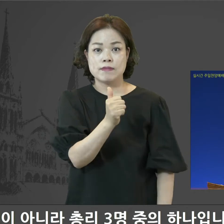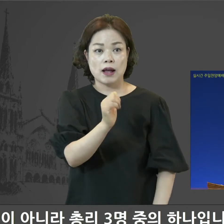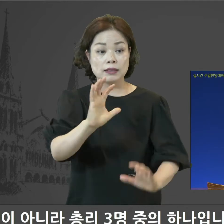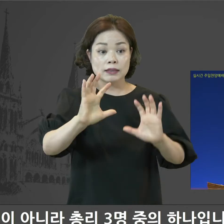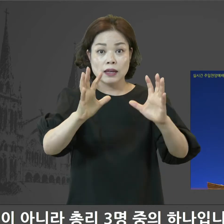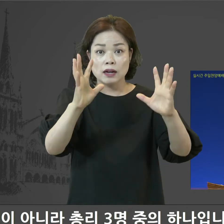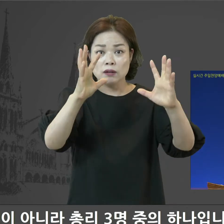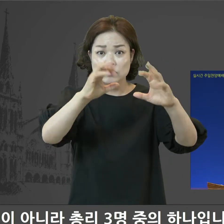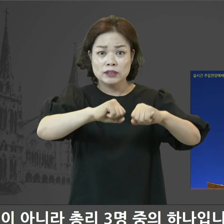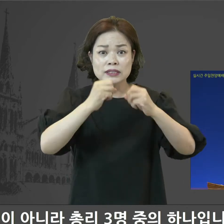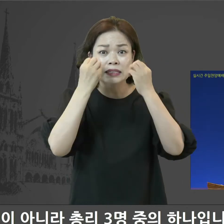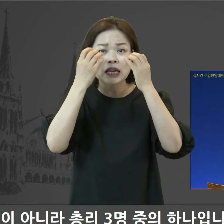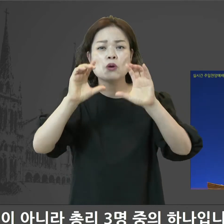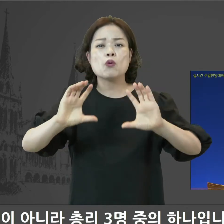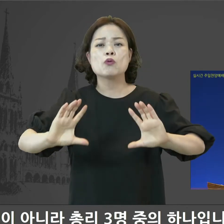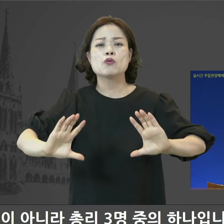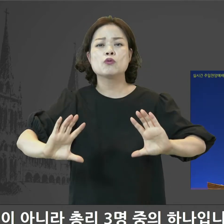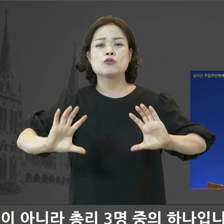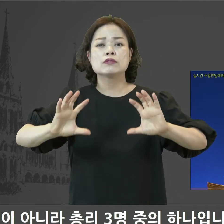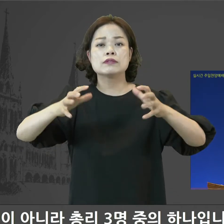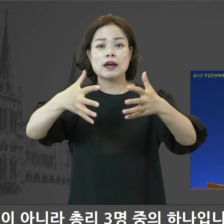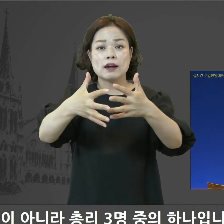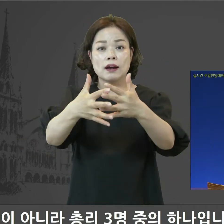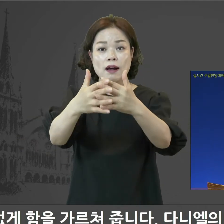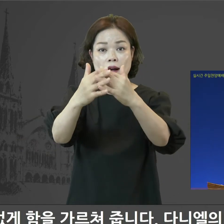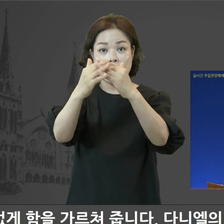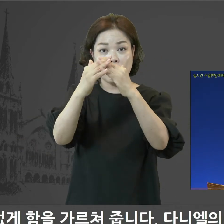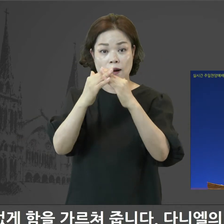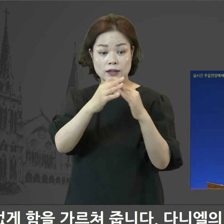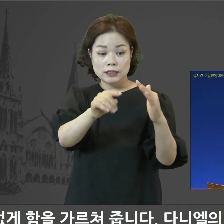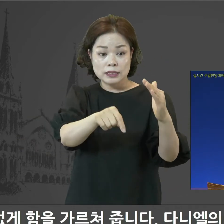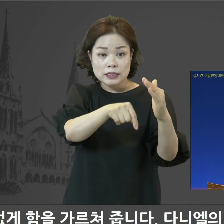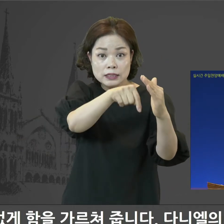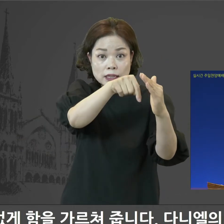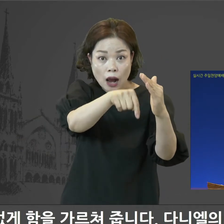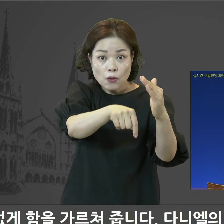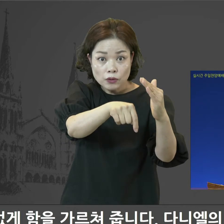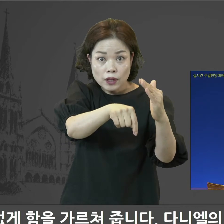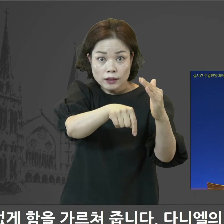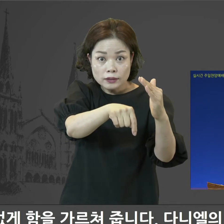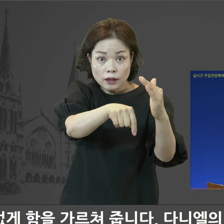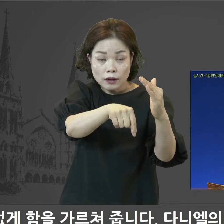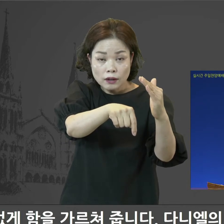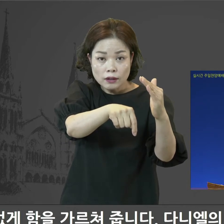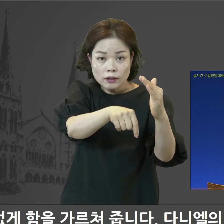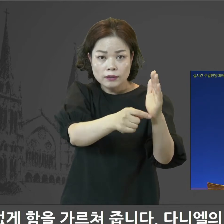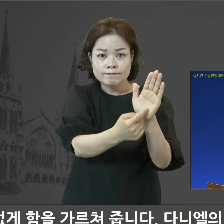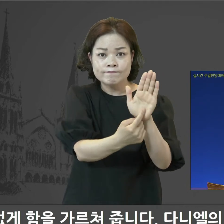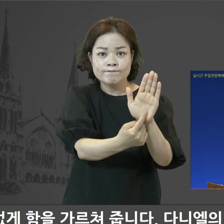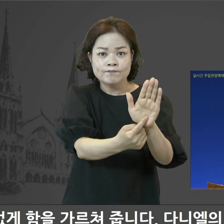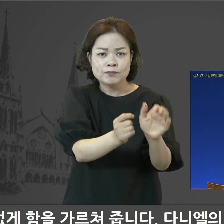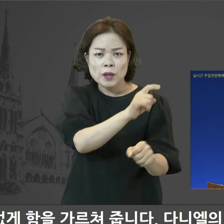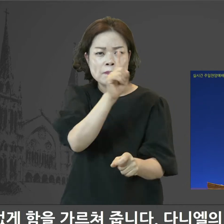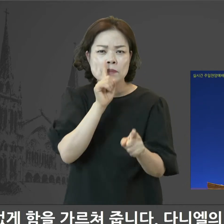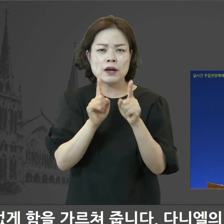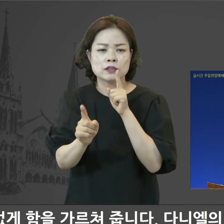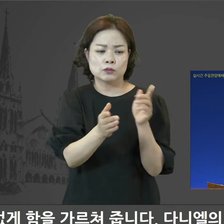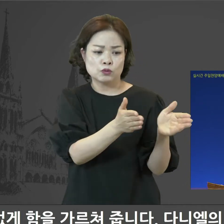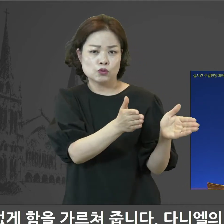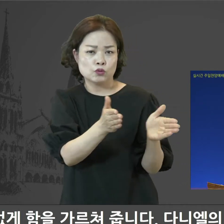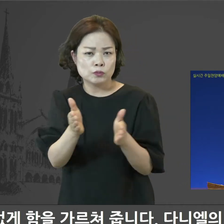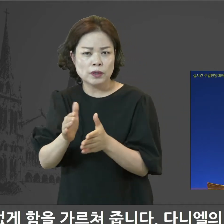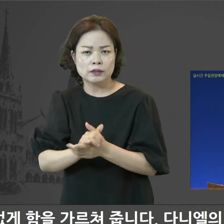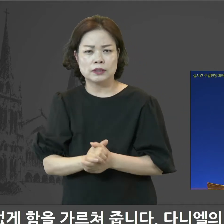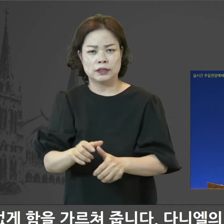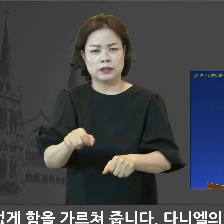무너지고 새로운 나라가 건설되고 그 가운데에서 또다시 등용이 되는, 말씀을